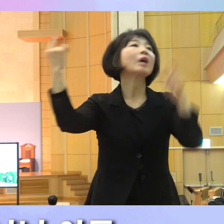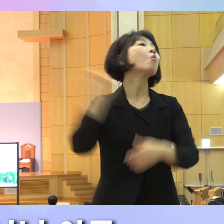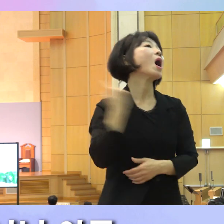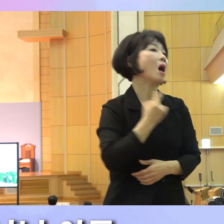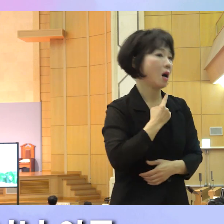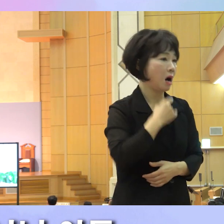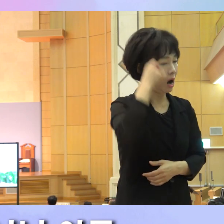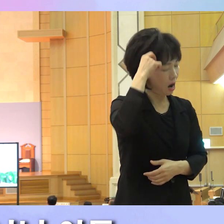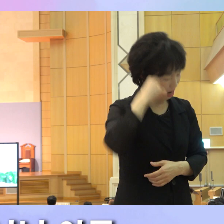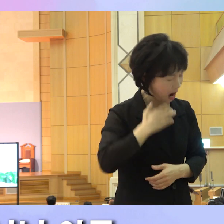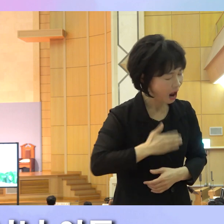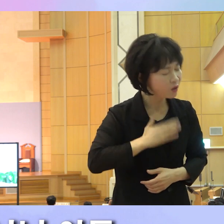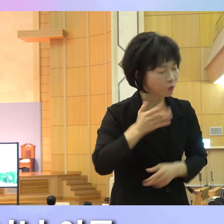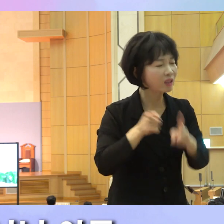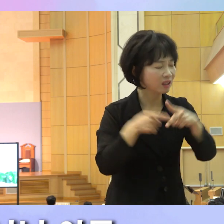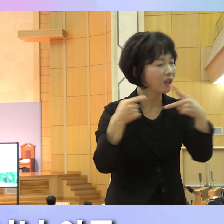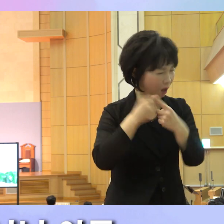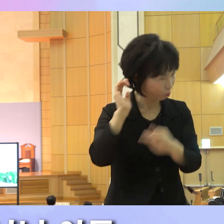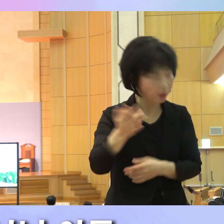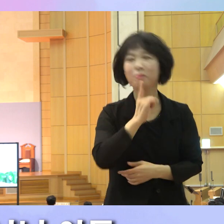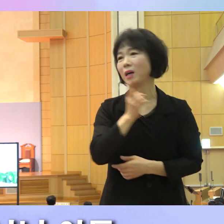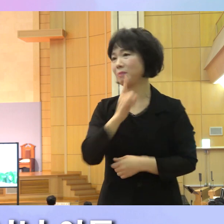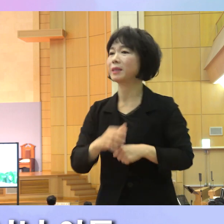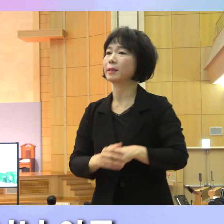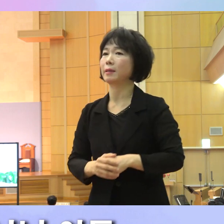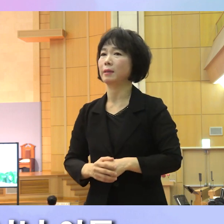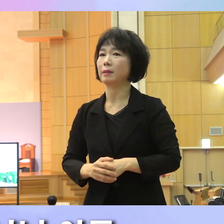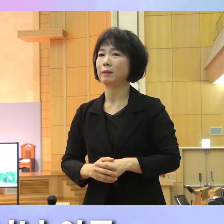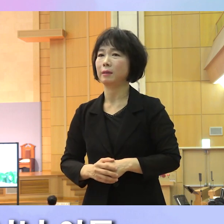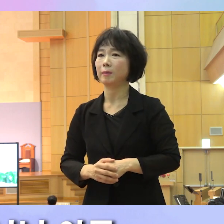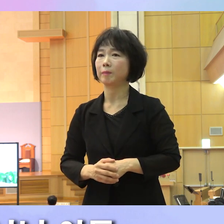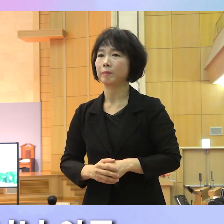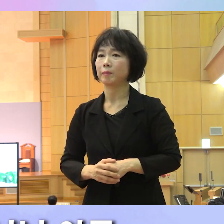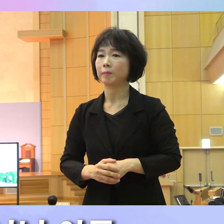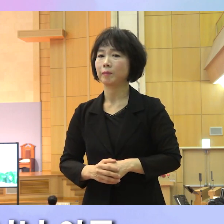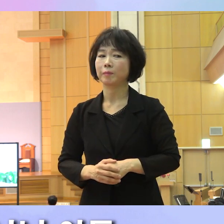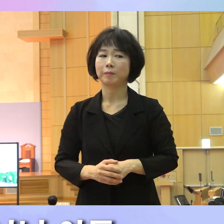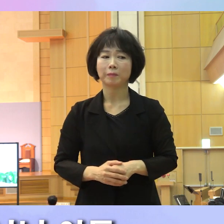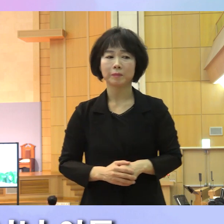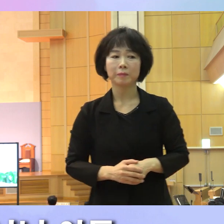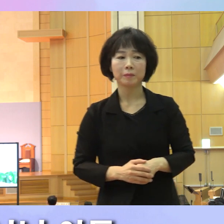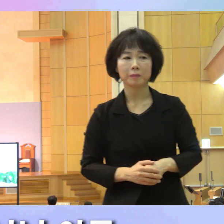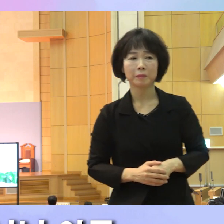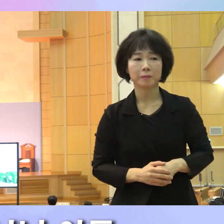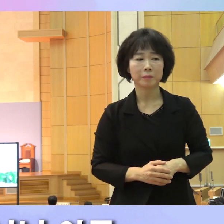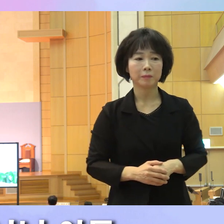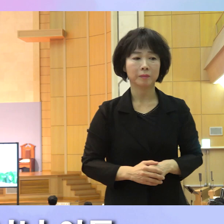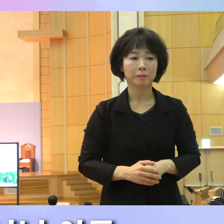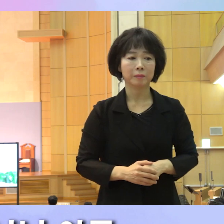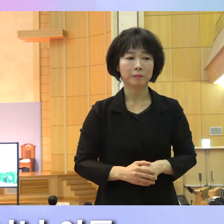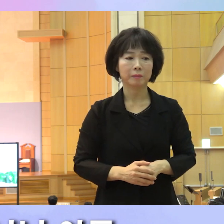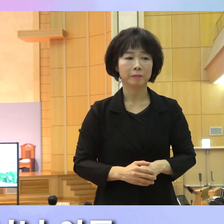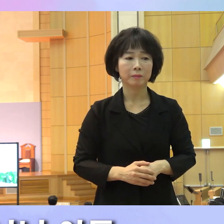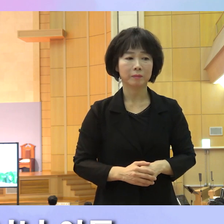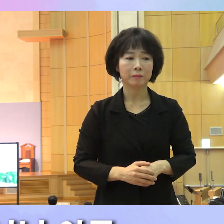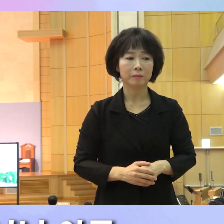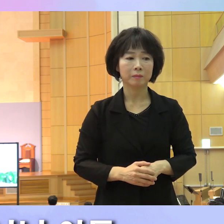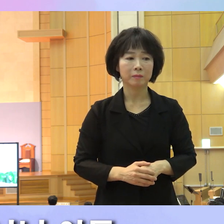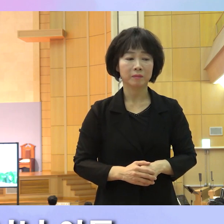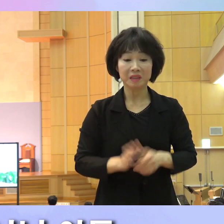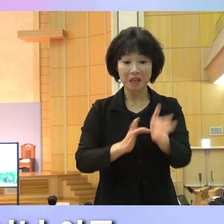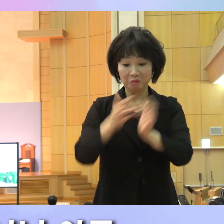말도 일리가 있어. 예수님, 제자들끼리 서로 말하길, 예수님이 지금 하신 말씀 너 이해